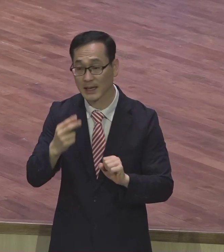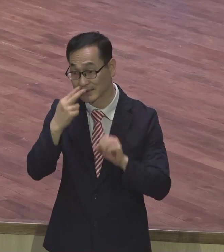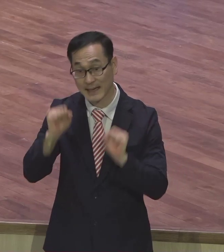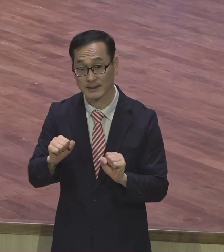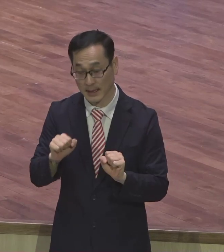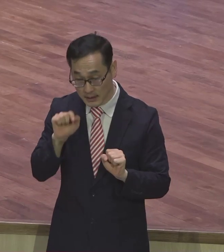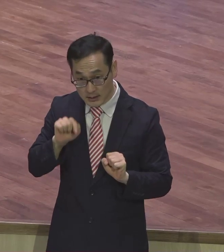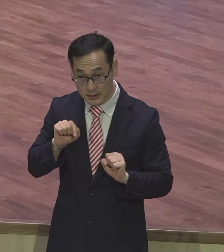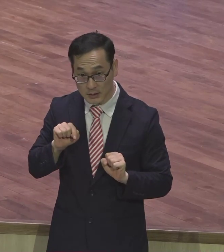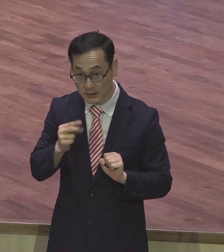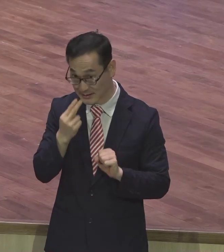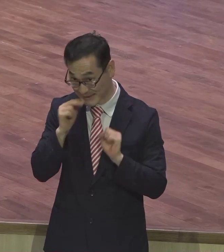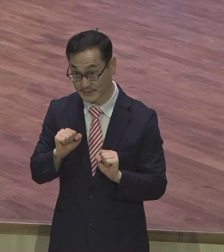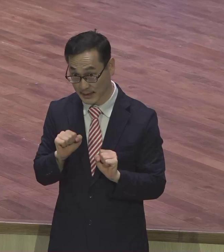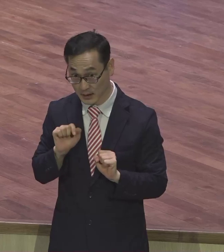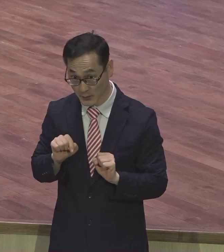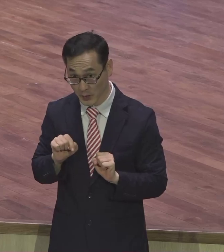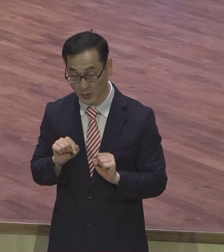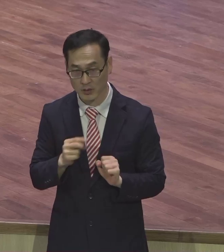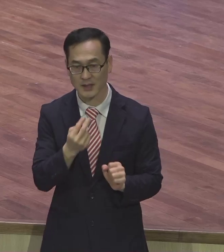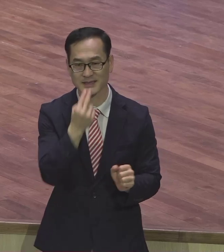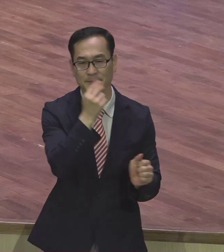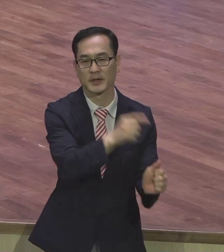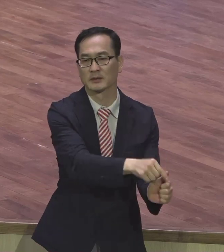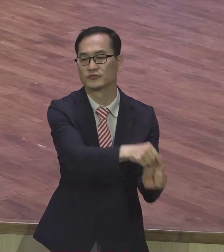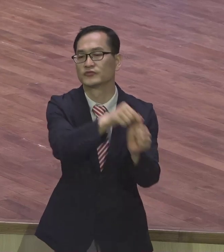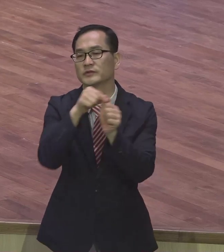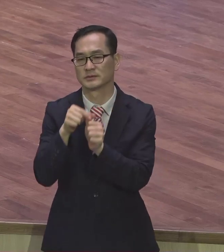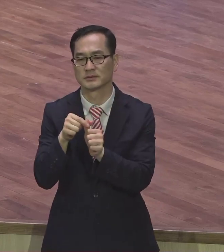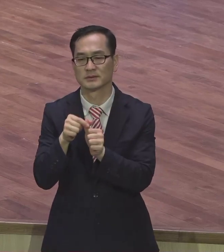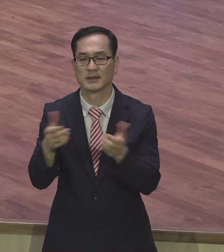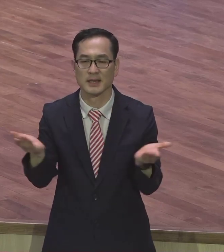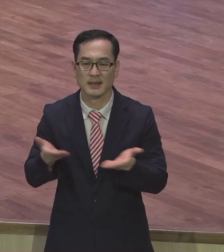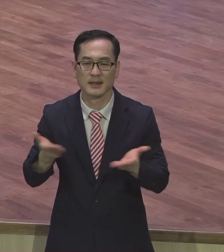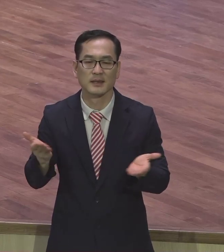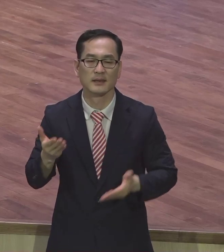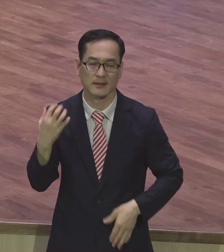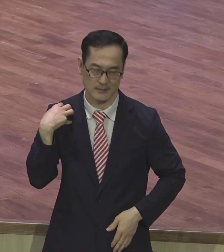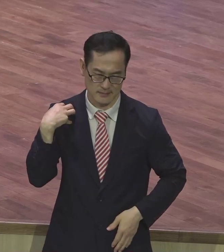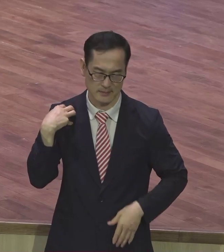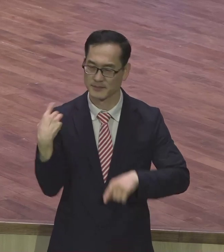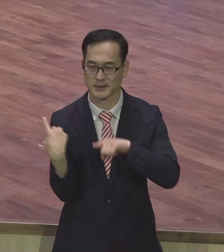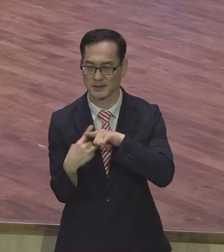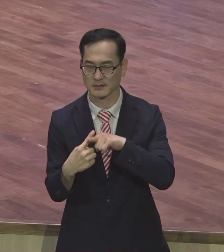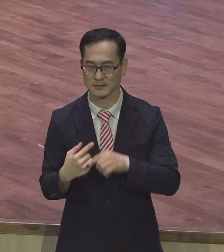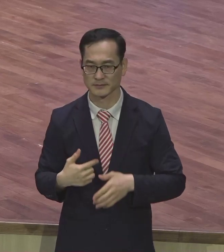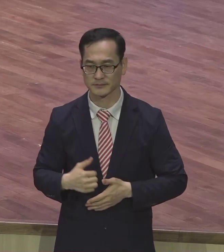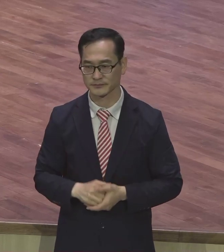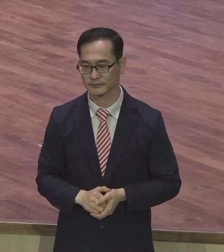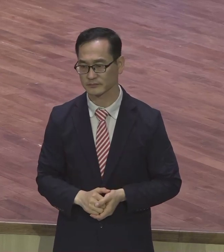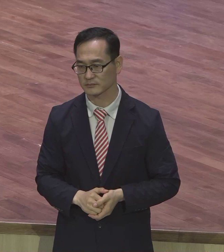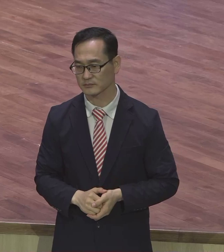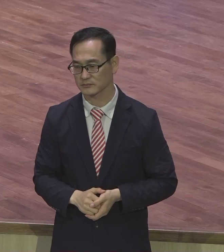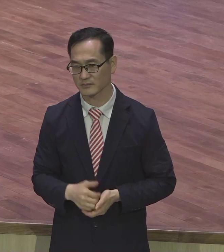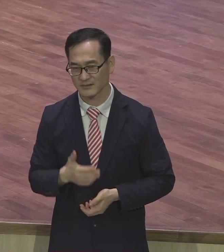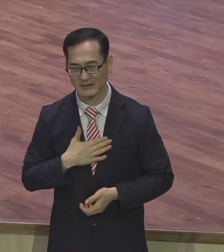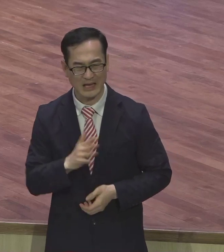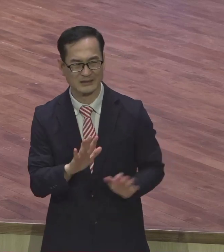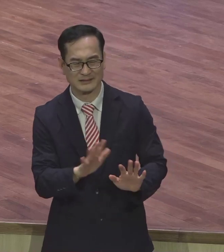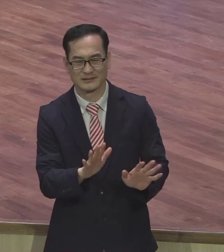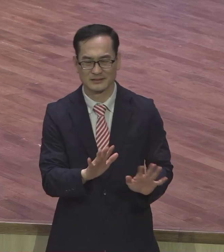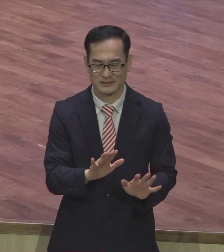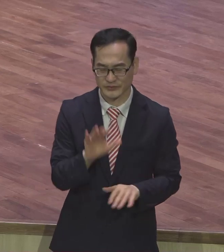살아있던 이 자체가 생명 살릴 사명이 있다는 거예요. 나는 메시지가 없어서 나는 뭐 나는 뭐